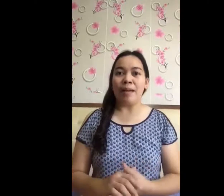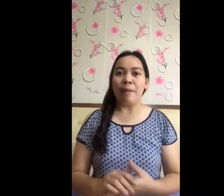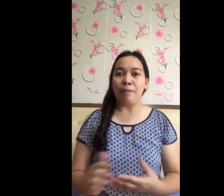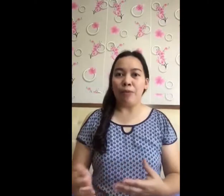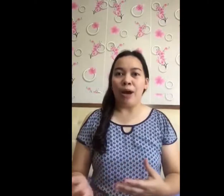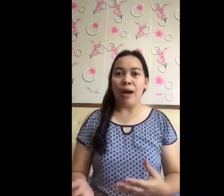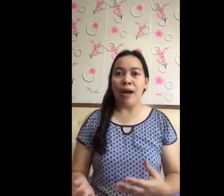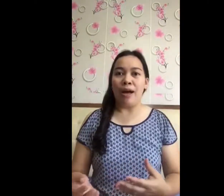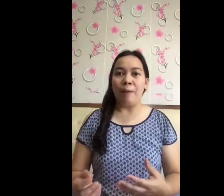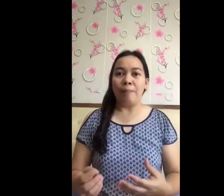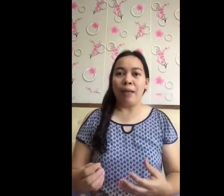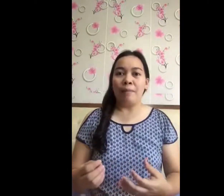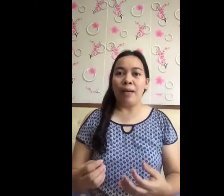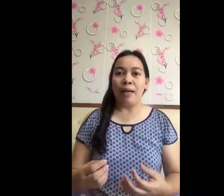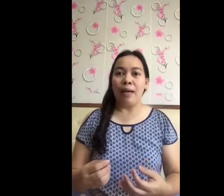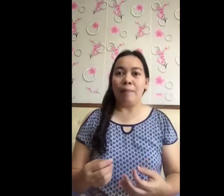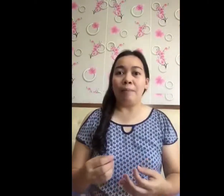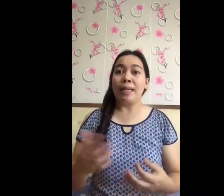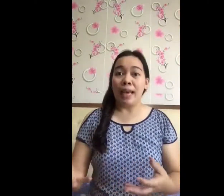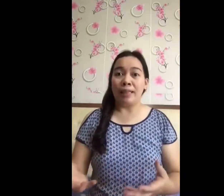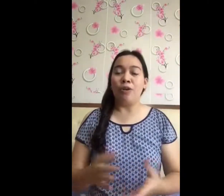mas marami po ang mabigyan o